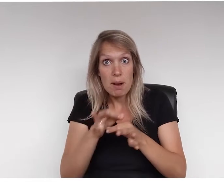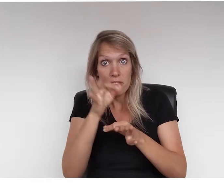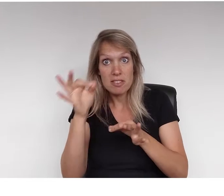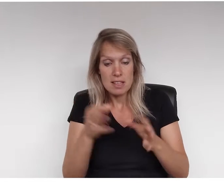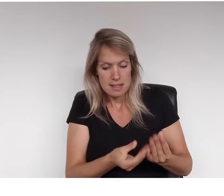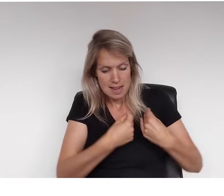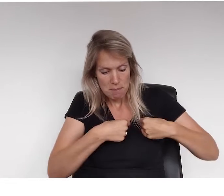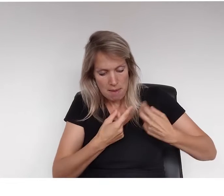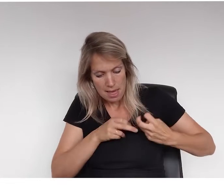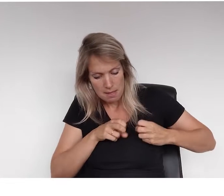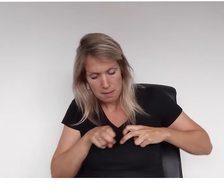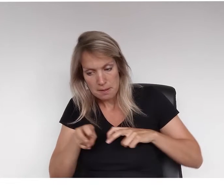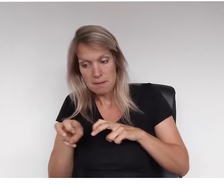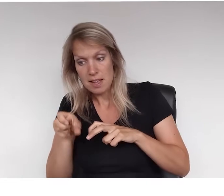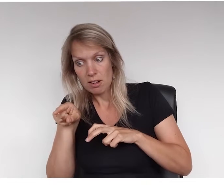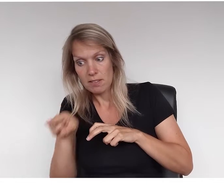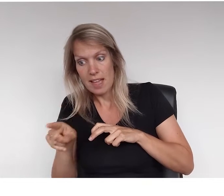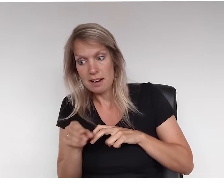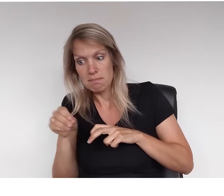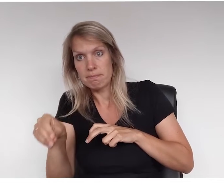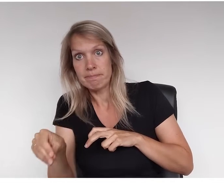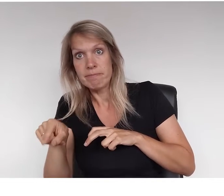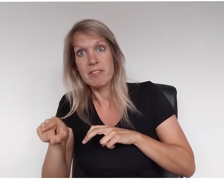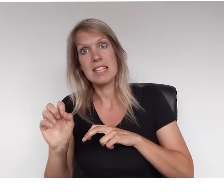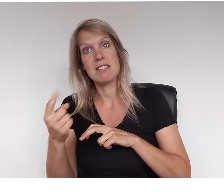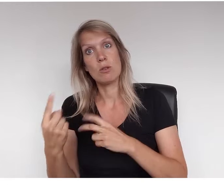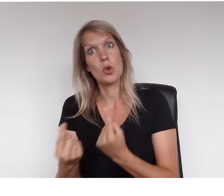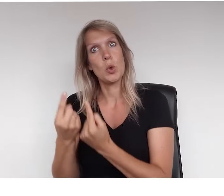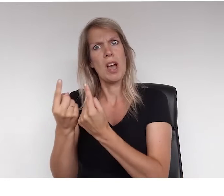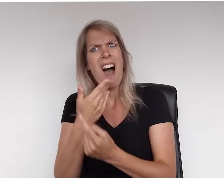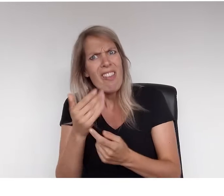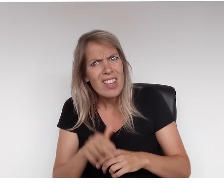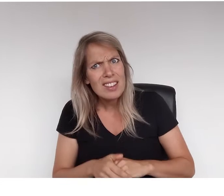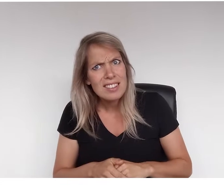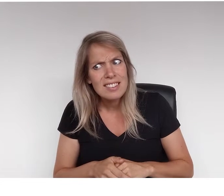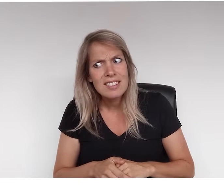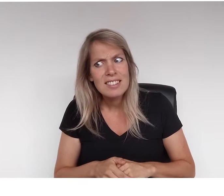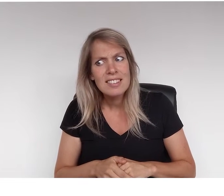groeit daar weer iets nieuws. Handig, hè? Zo, we gaan het allemaal er weer afhalen.